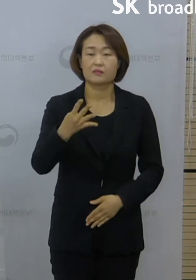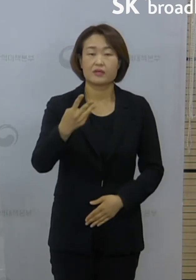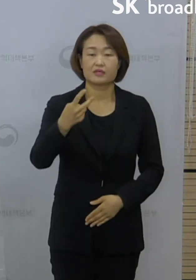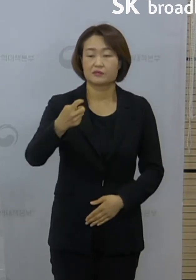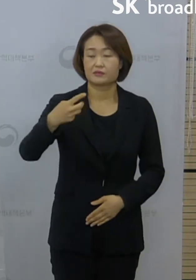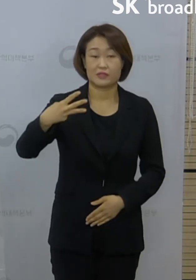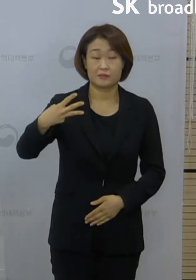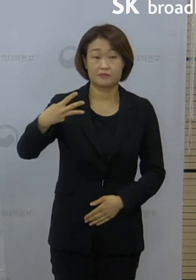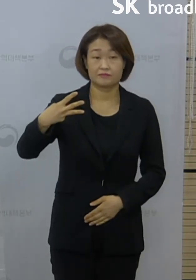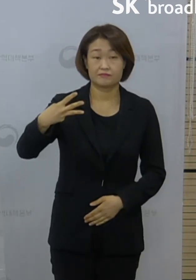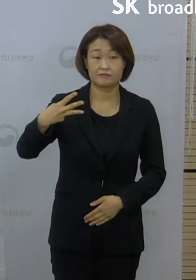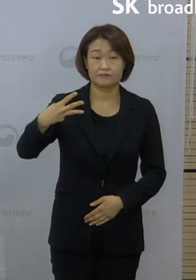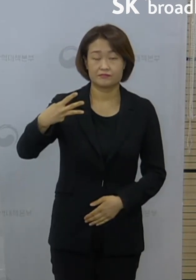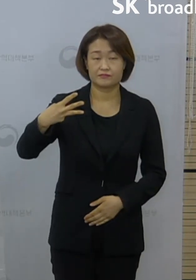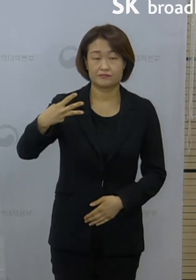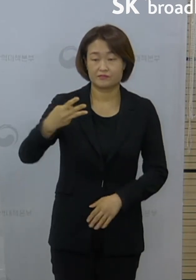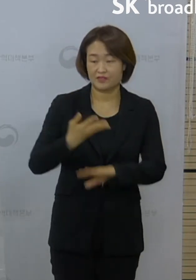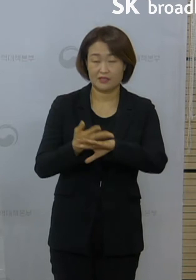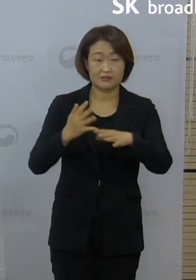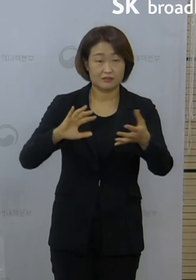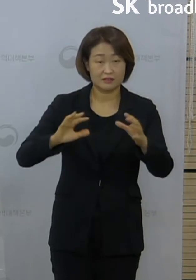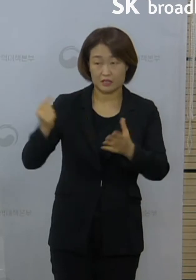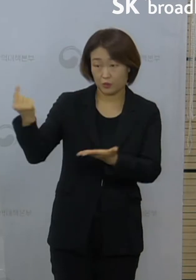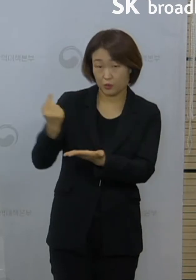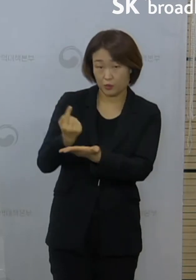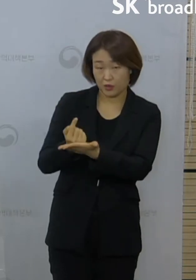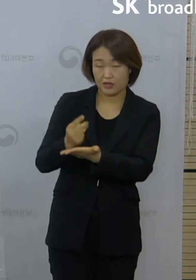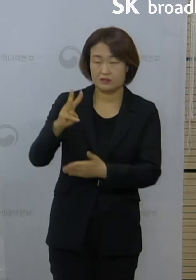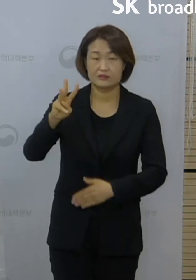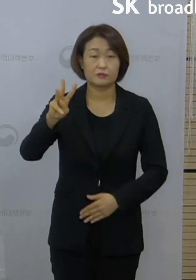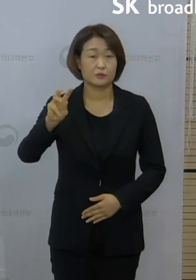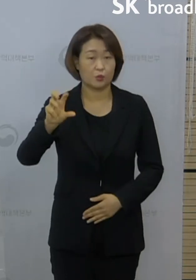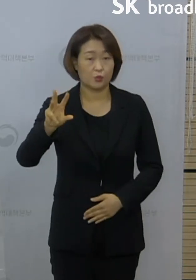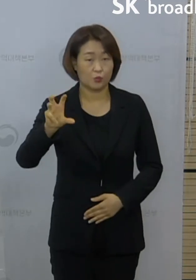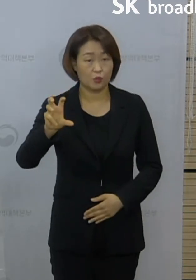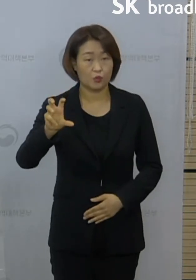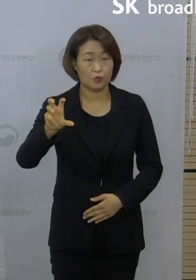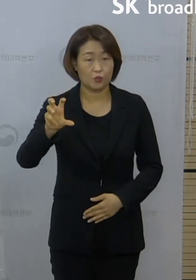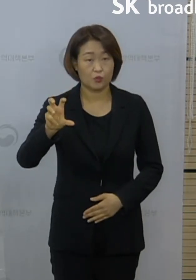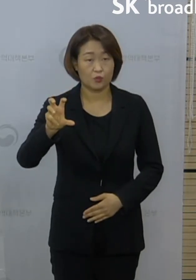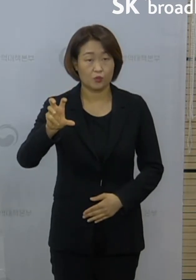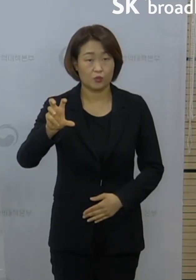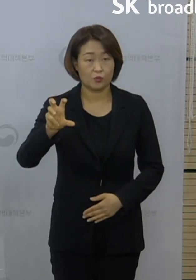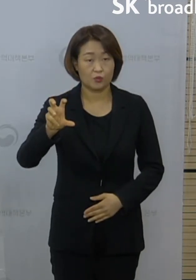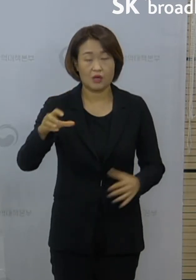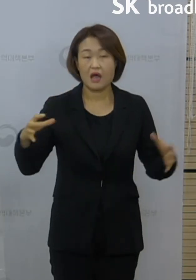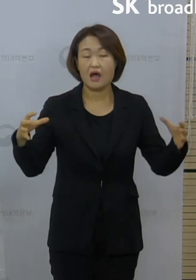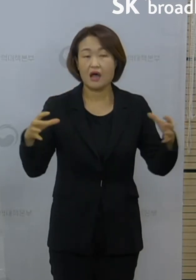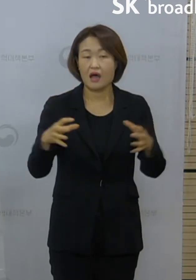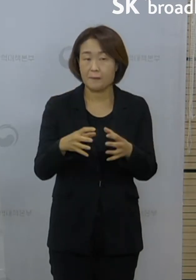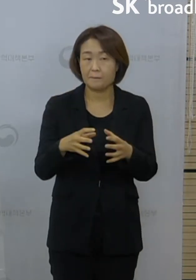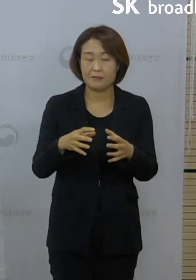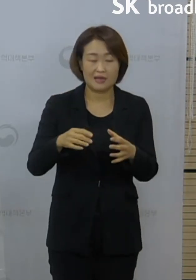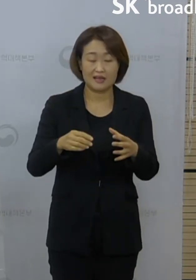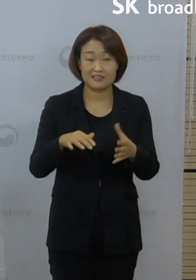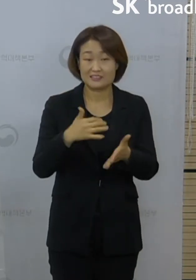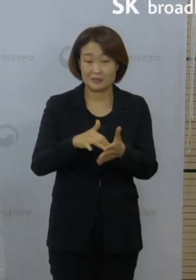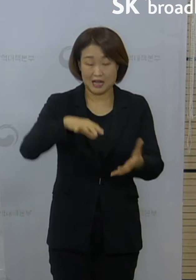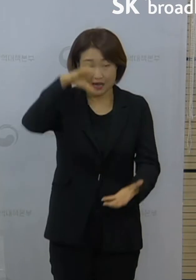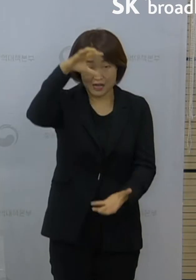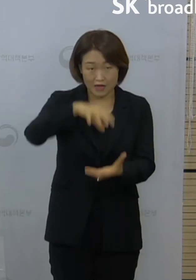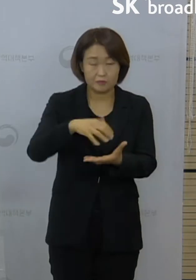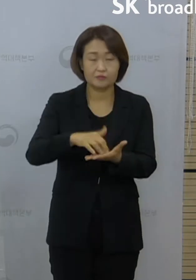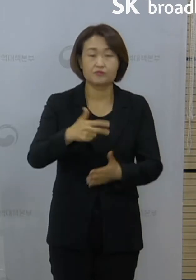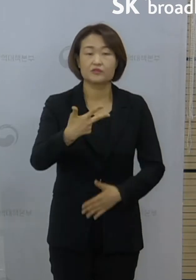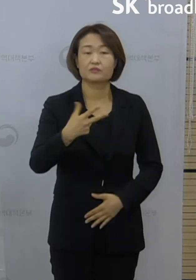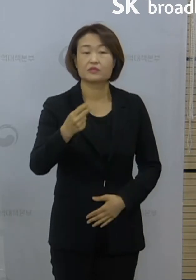입니다 해 외 2편 자는 35명으로 현재까지 총 누적 확진 자 수는 7만